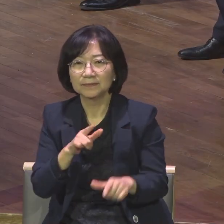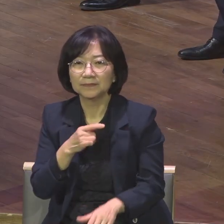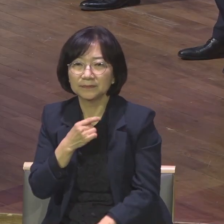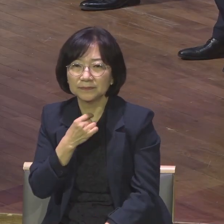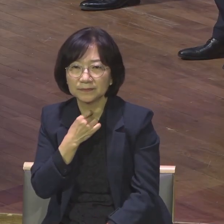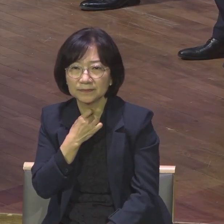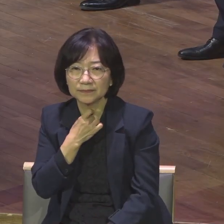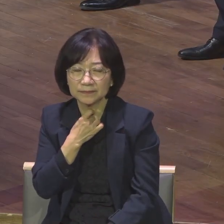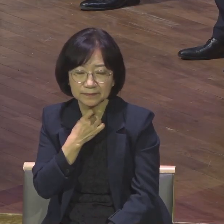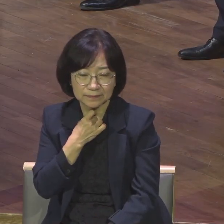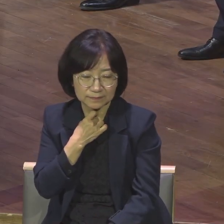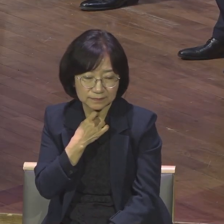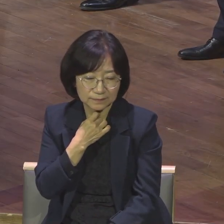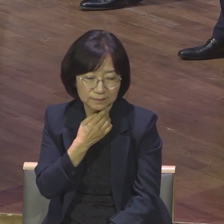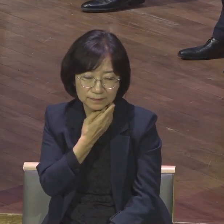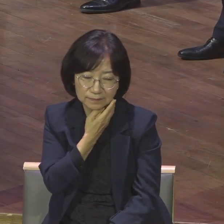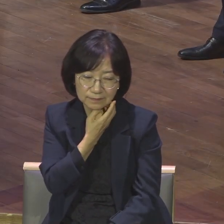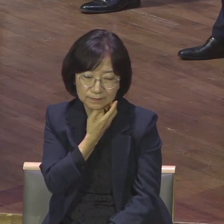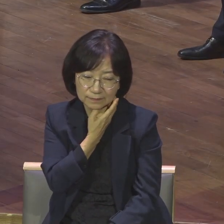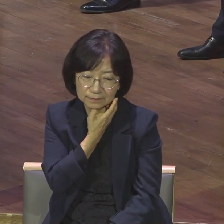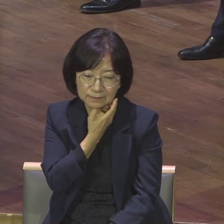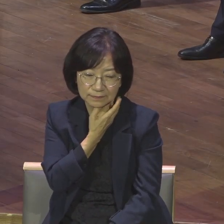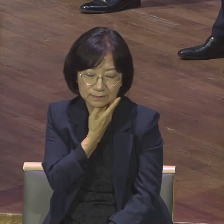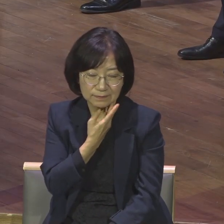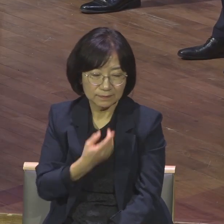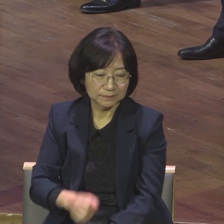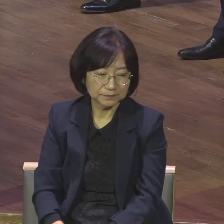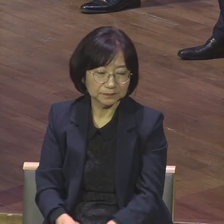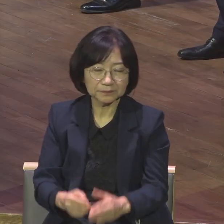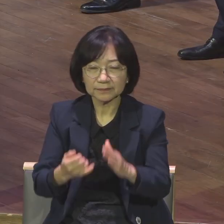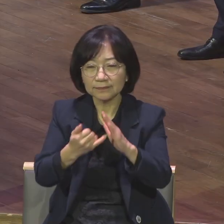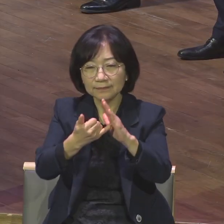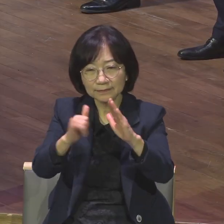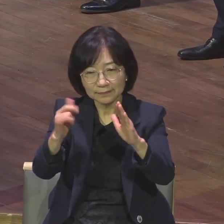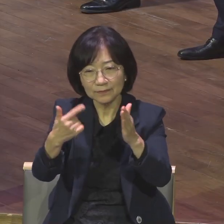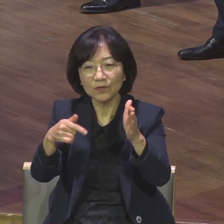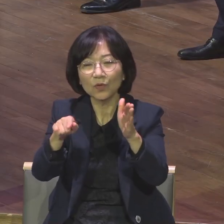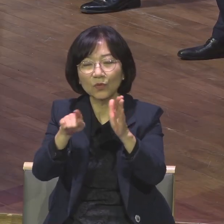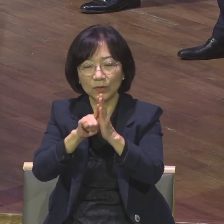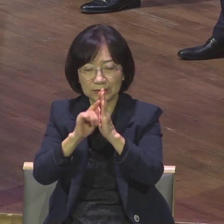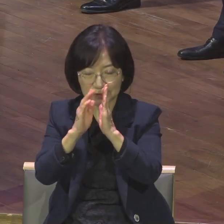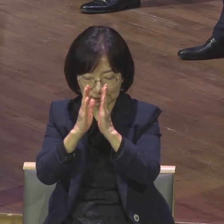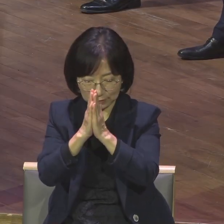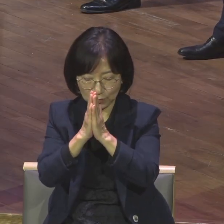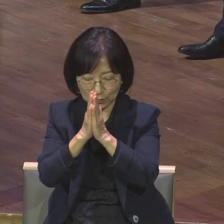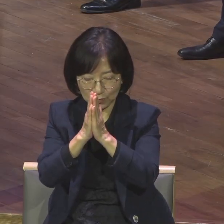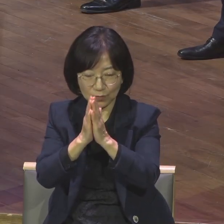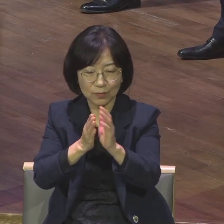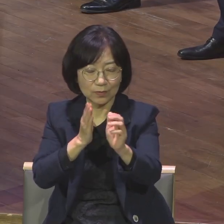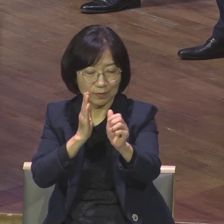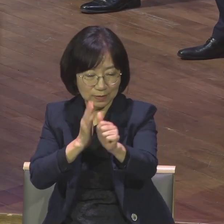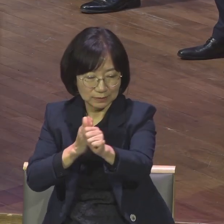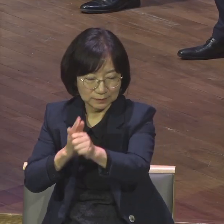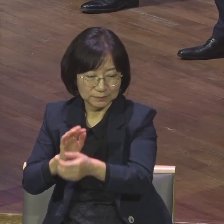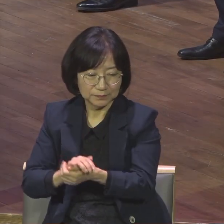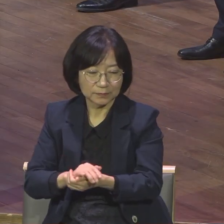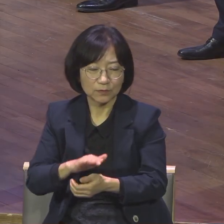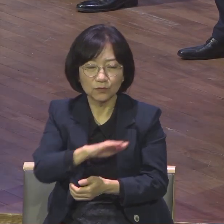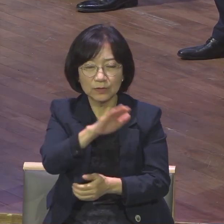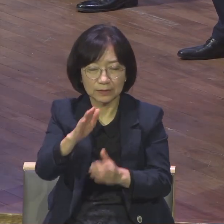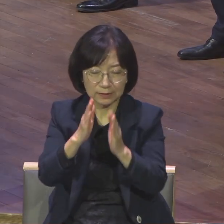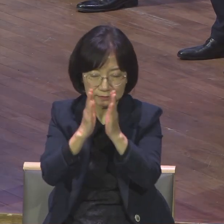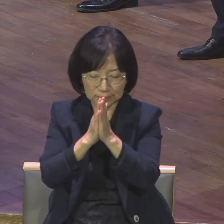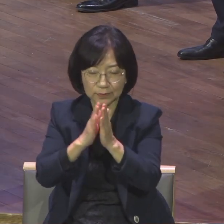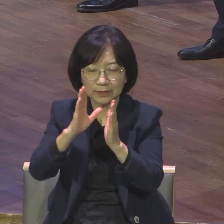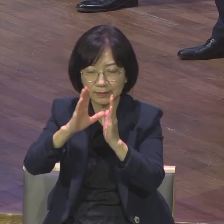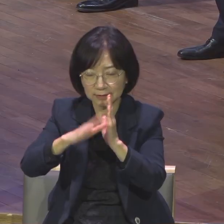이 시간 우리 불신자 가족을 위한 기도를 하나님께 드리겠습니다. 하나님은 기도할 때 들으신다 약속하셨습니다. 하나님 우리의 가족들이